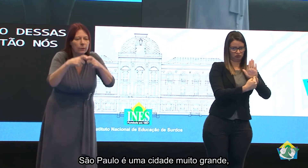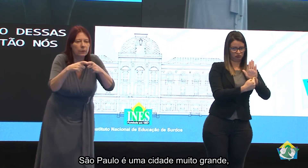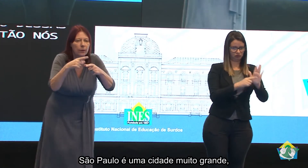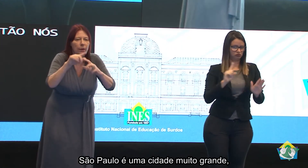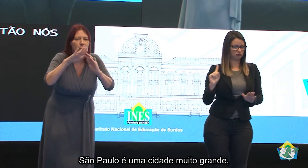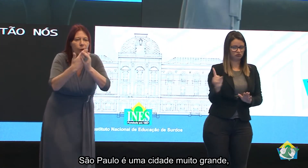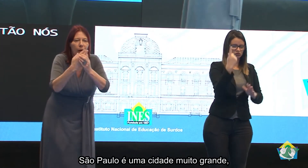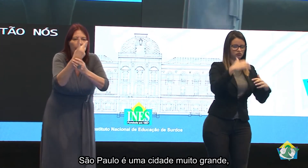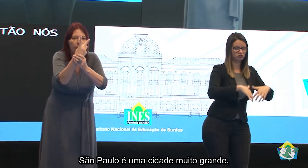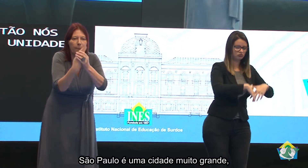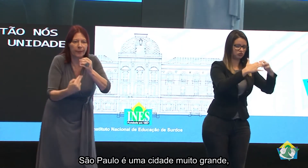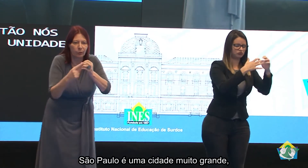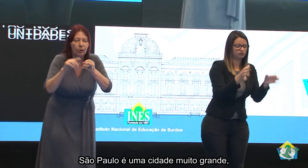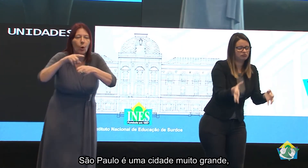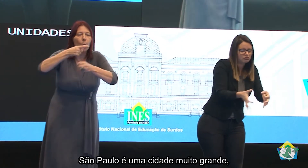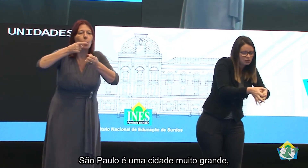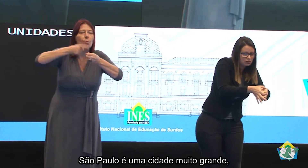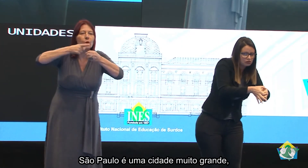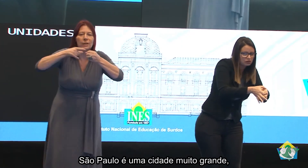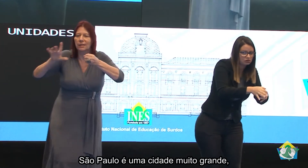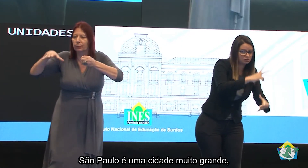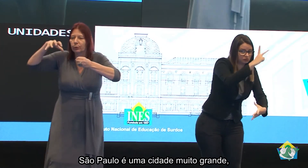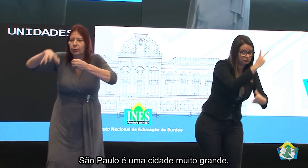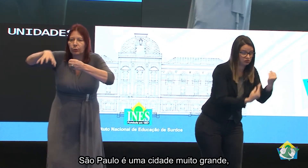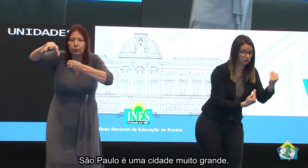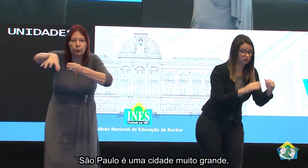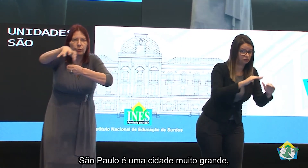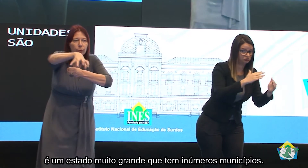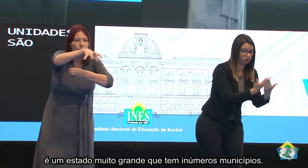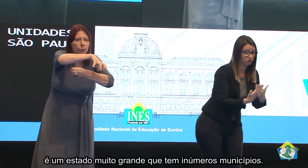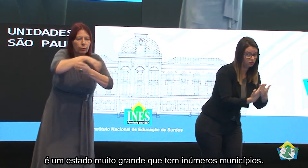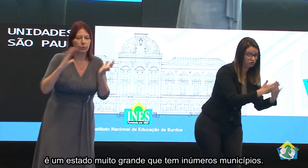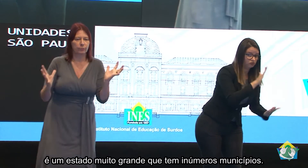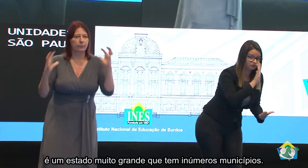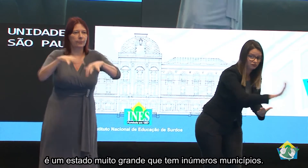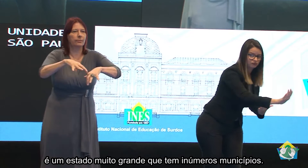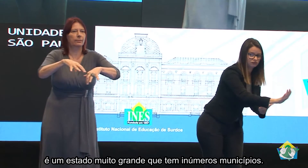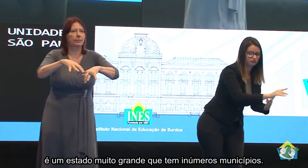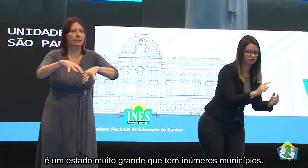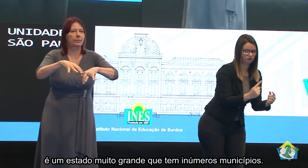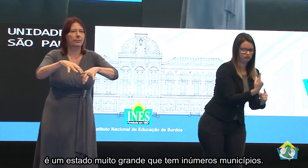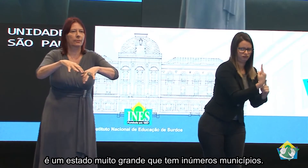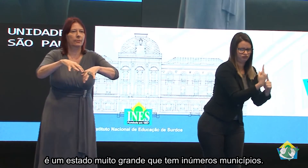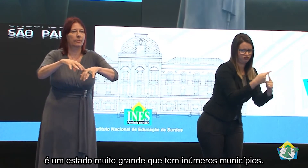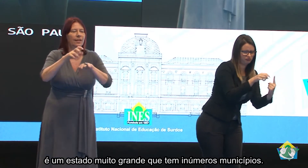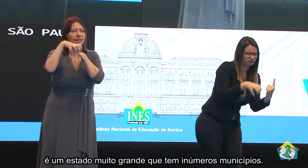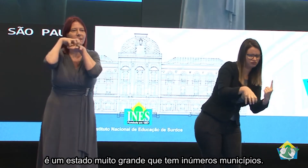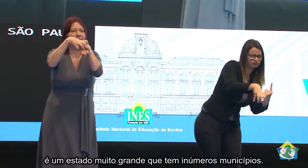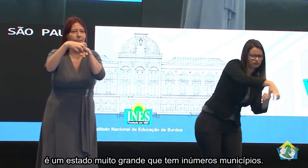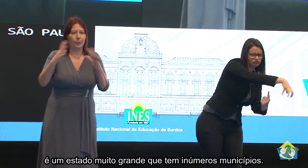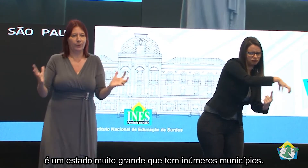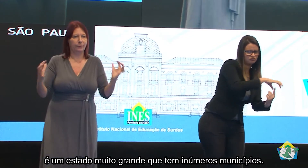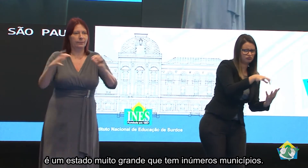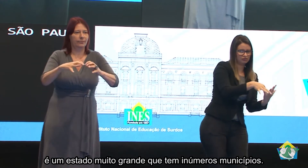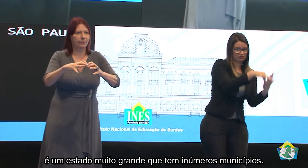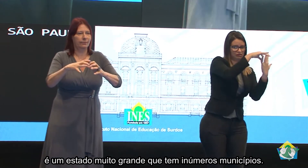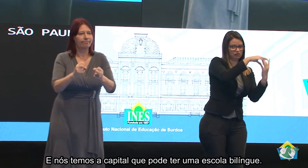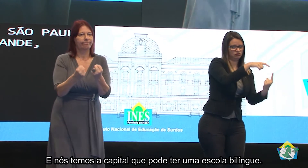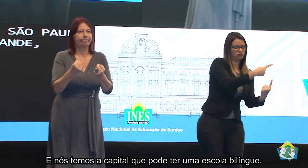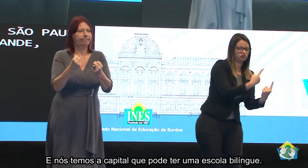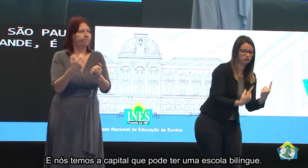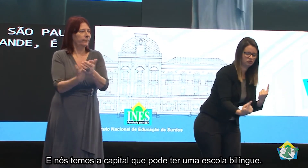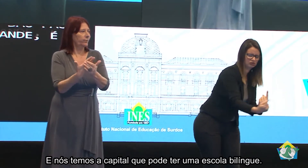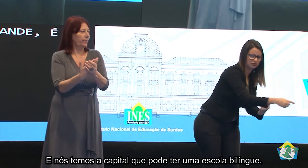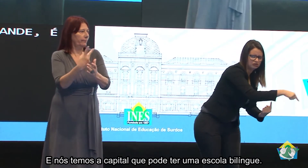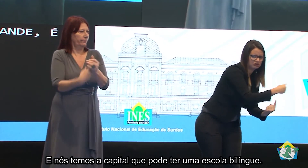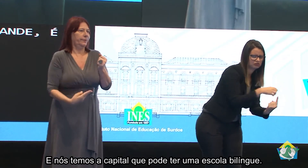é uma cidade muito grande, é um estado muito grande que tem inúmeros municípios. E